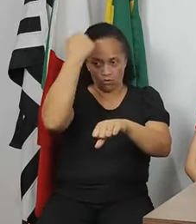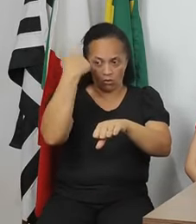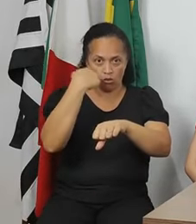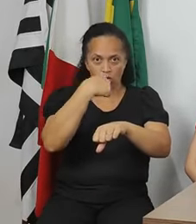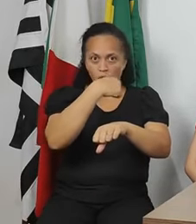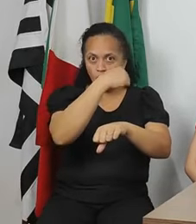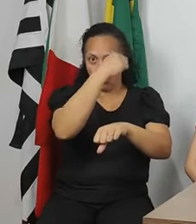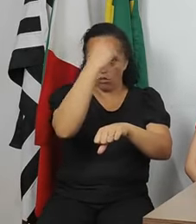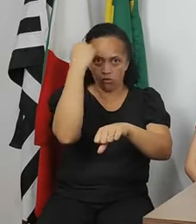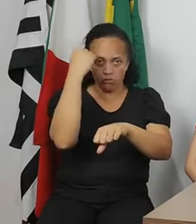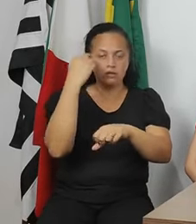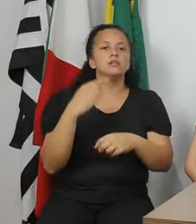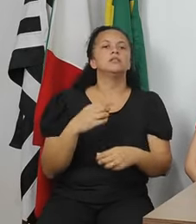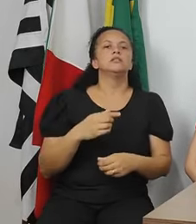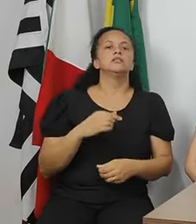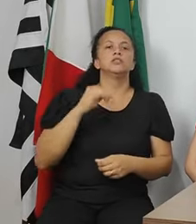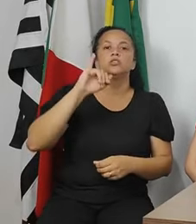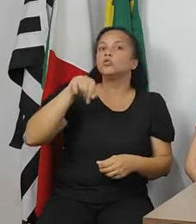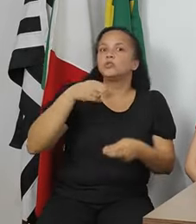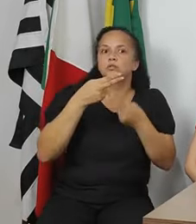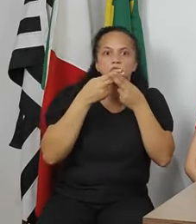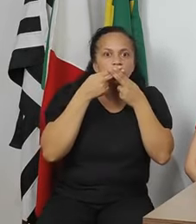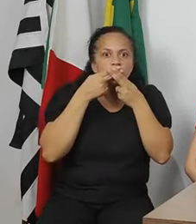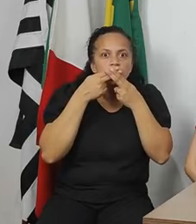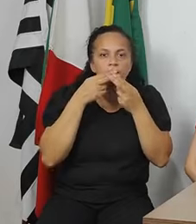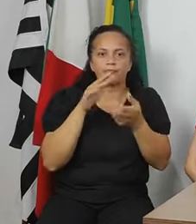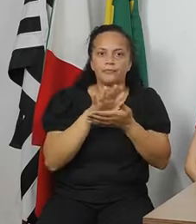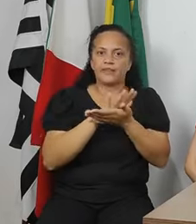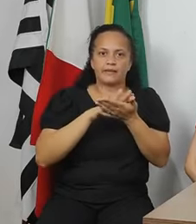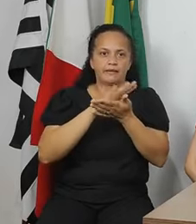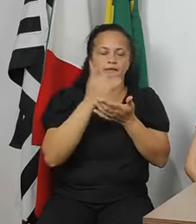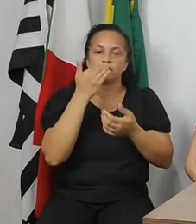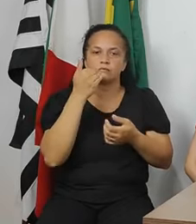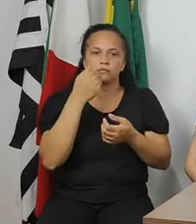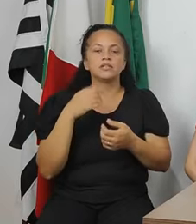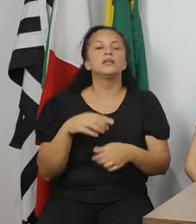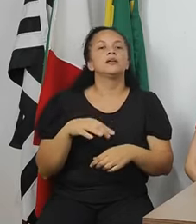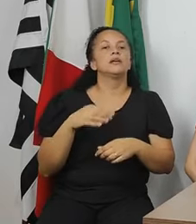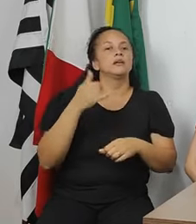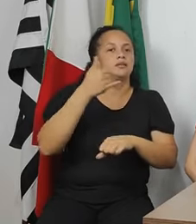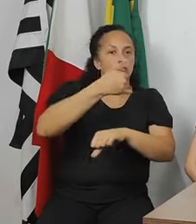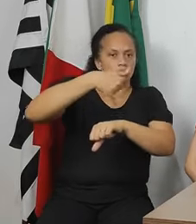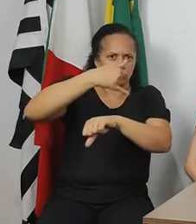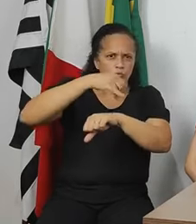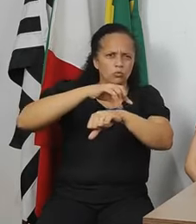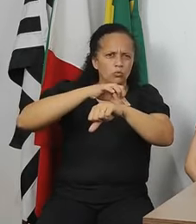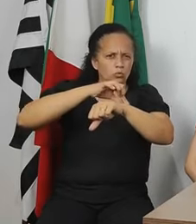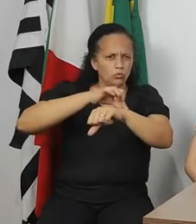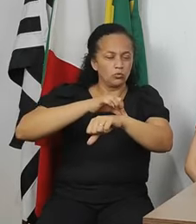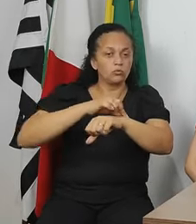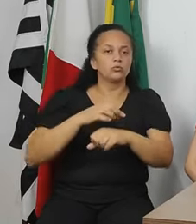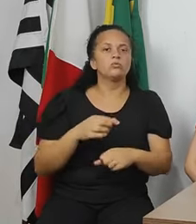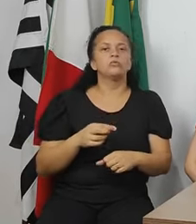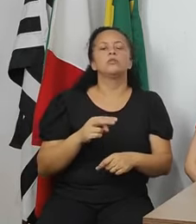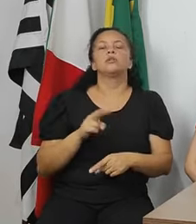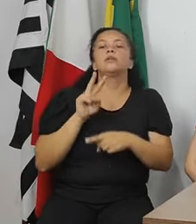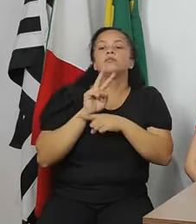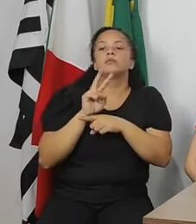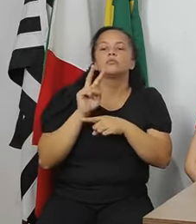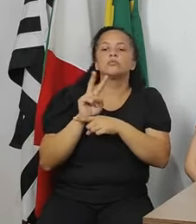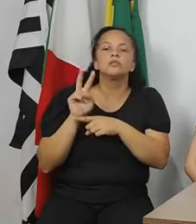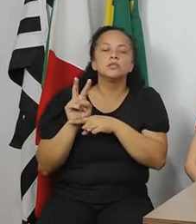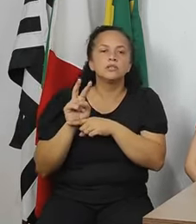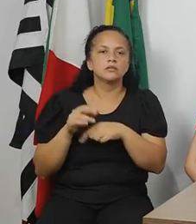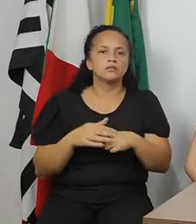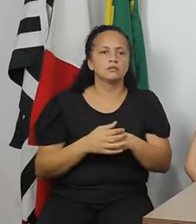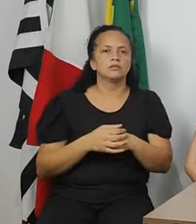corporal como fonte de energia para se manter. E com 24 horas e posterior a